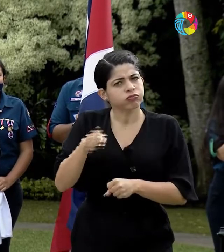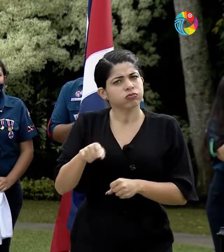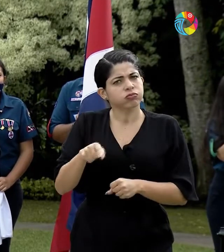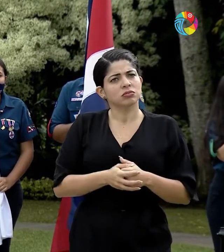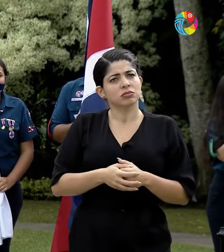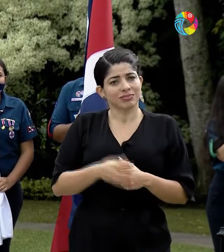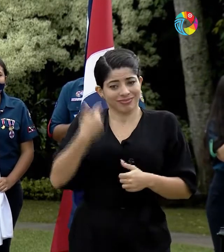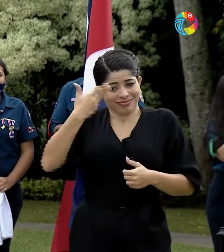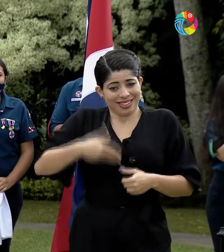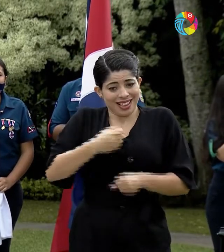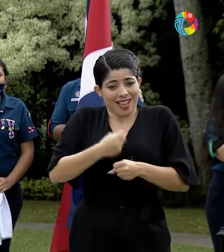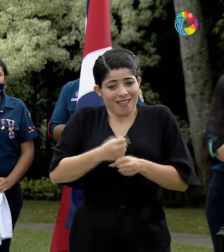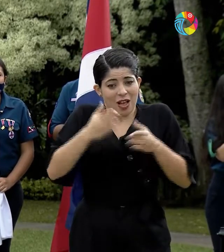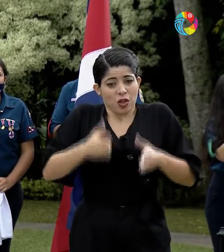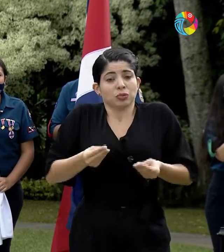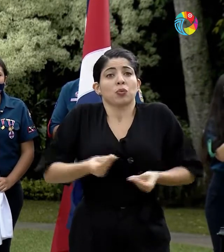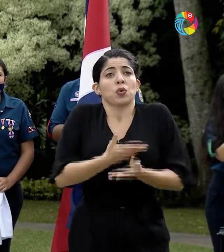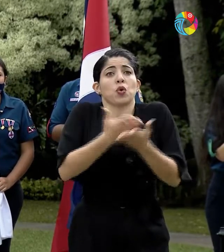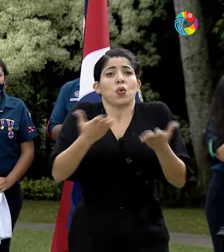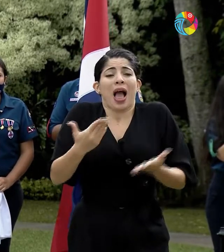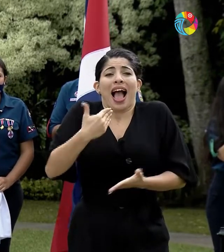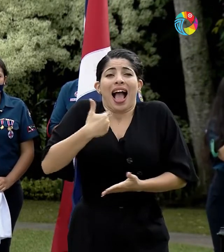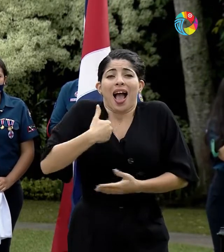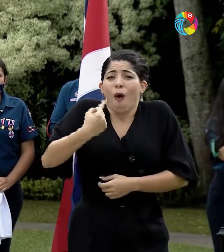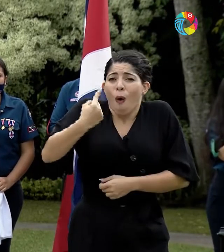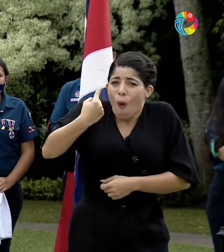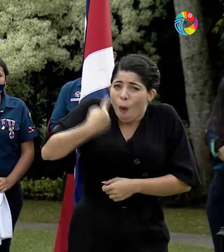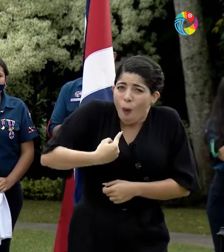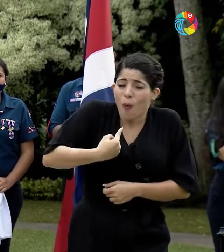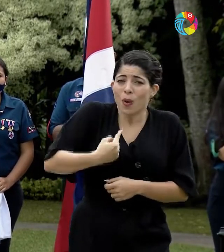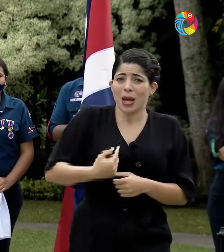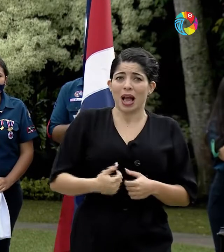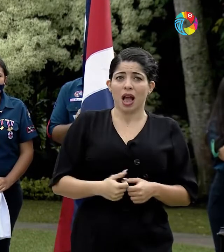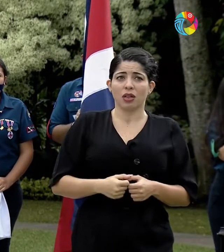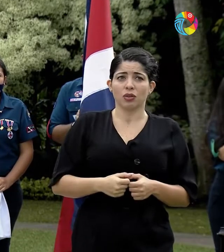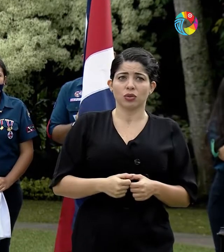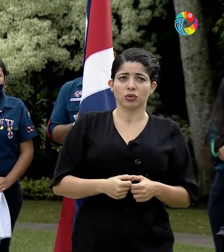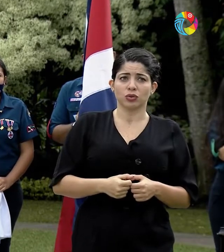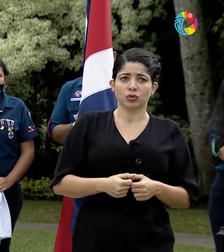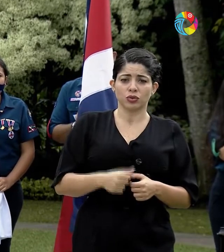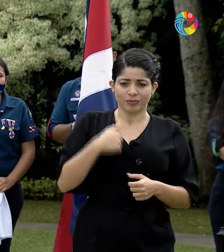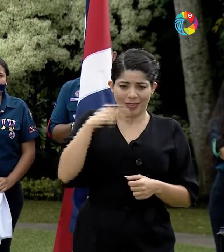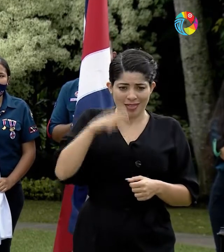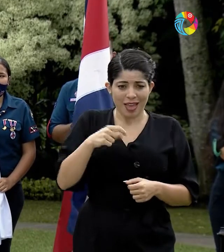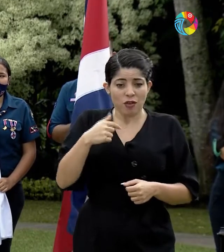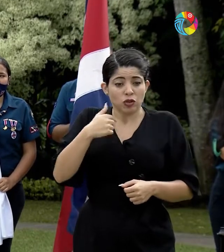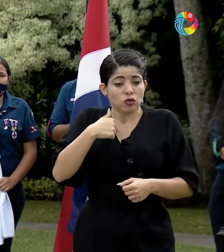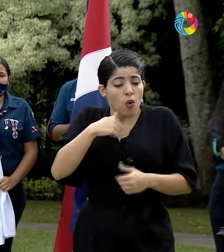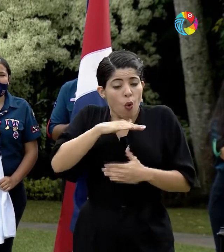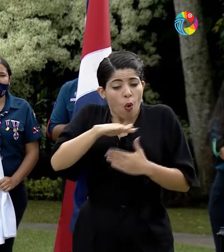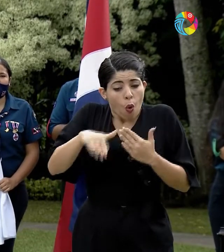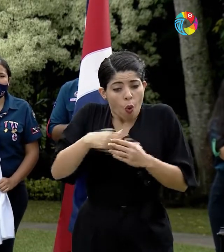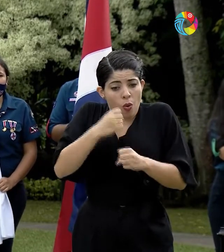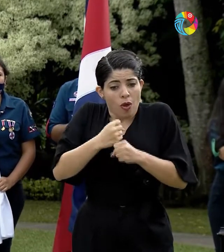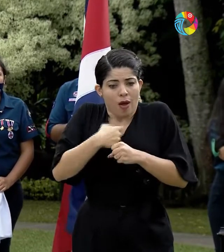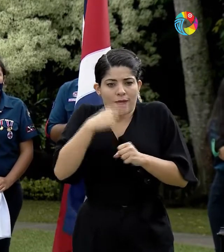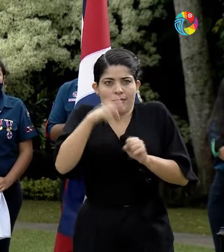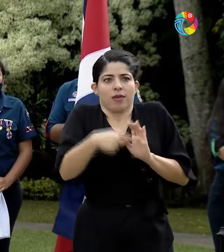Como funcionarios públicos estamos obligados a dar cuentas de todo lo que